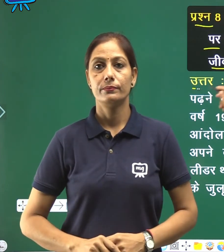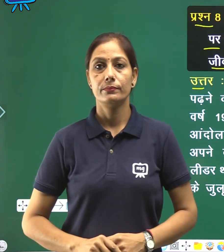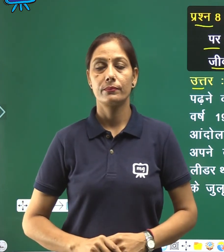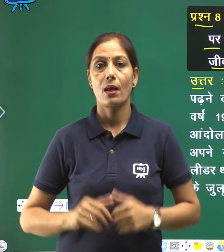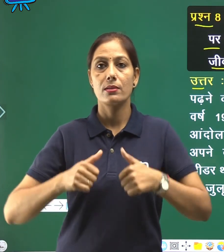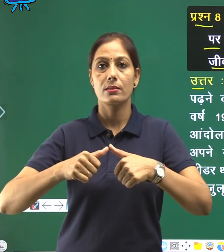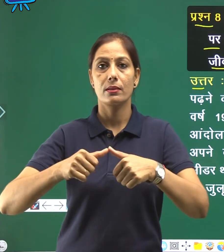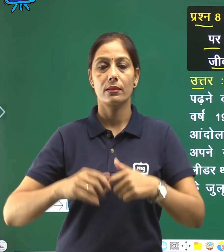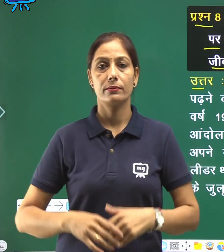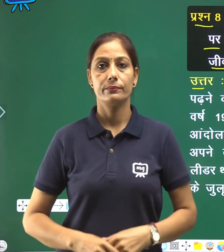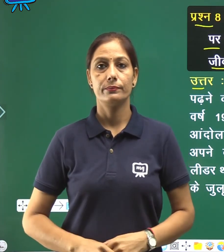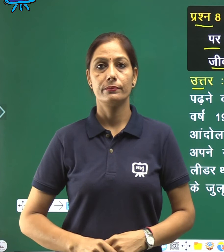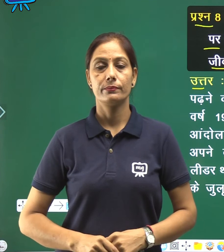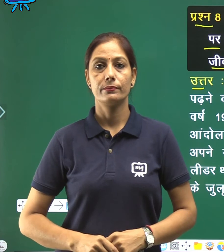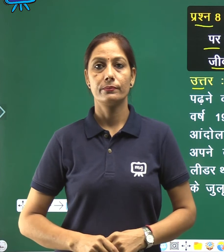उत्तर है